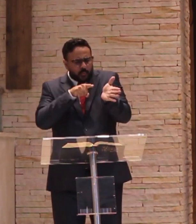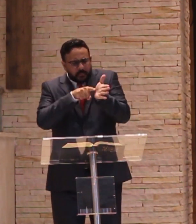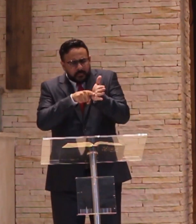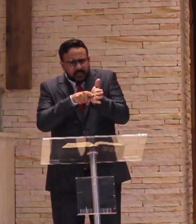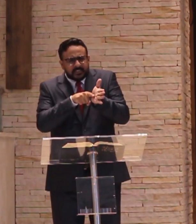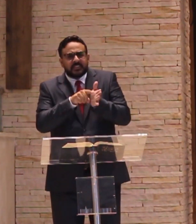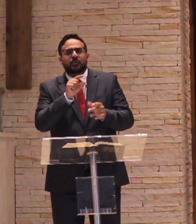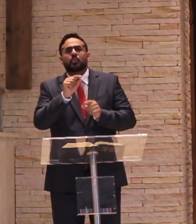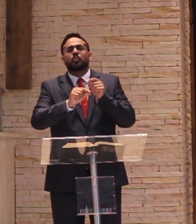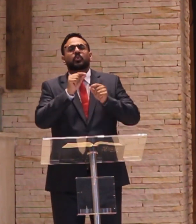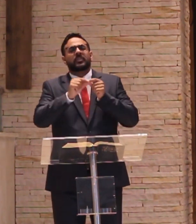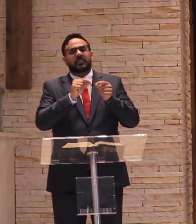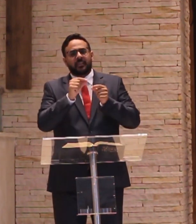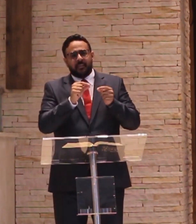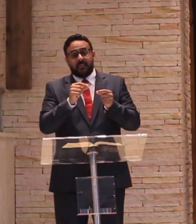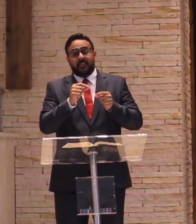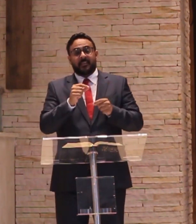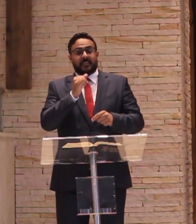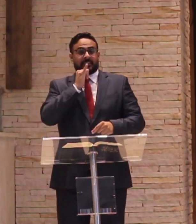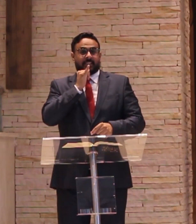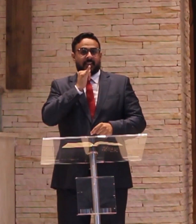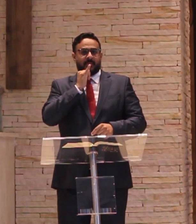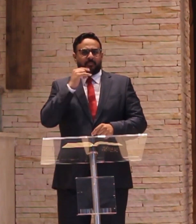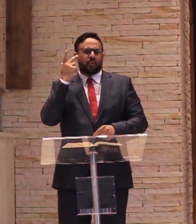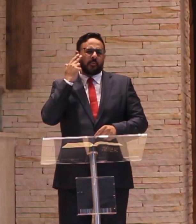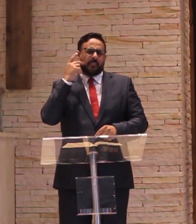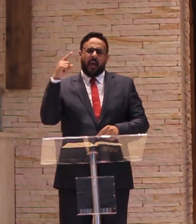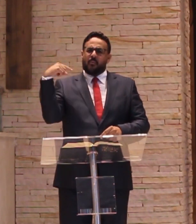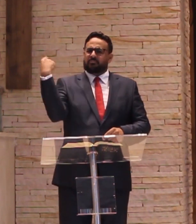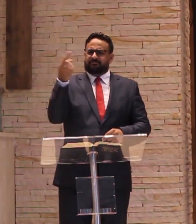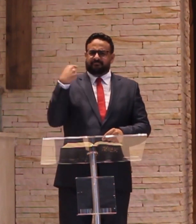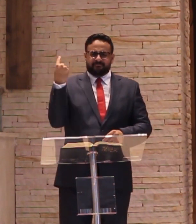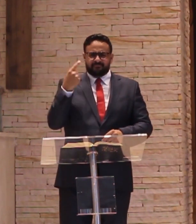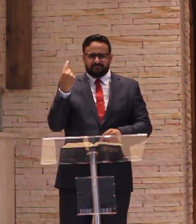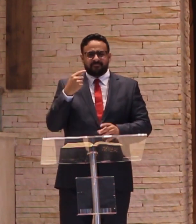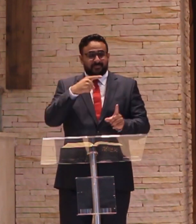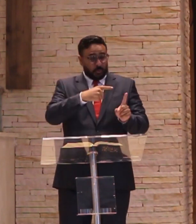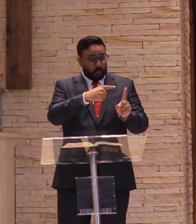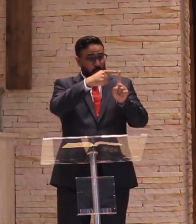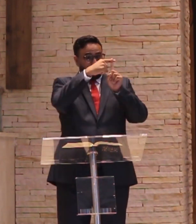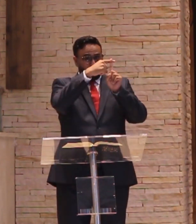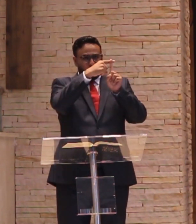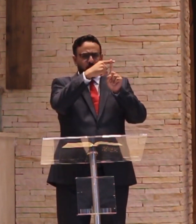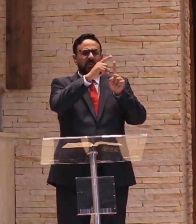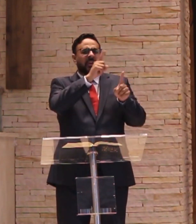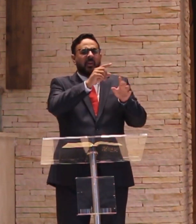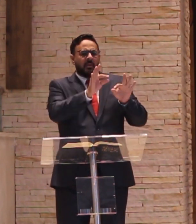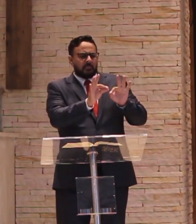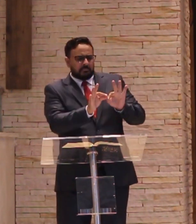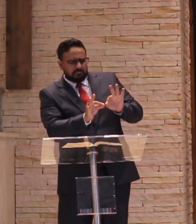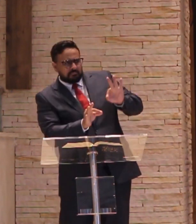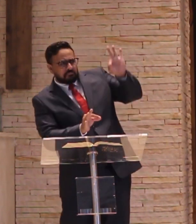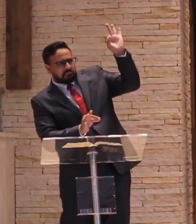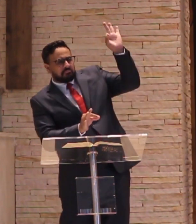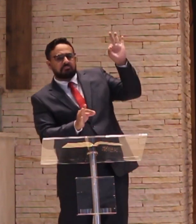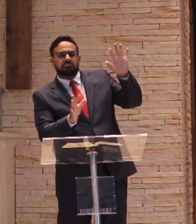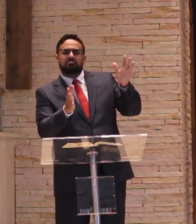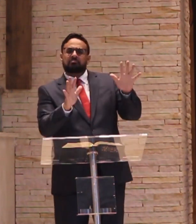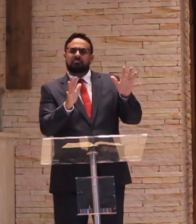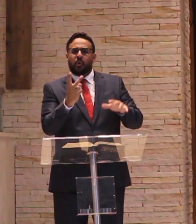Jesus. Ainda dentro da perspectiva daquele estudo que eu comentei com vocês, de acordo com os relatos